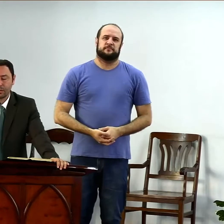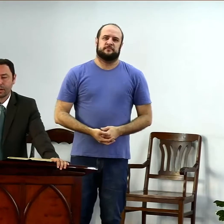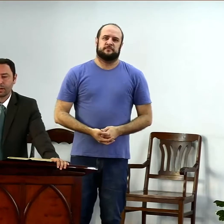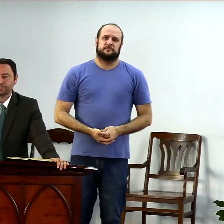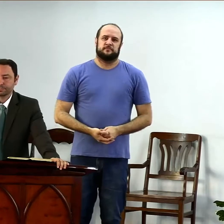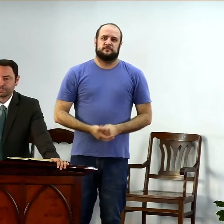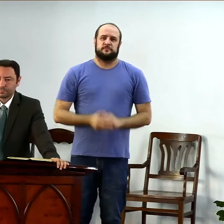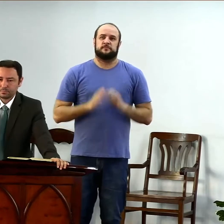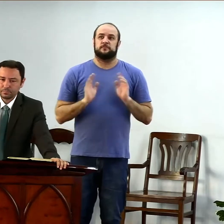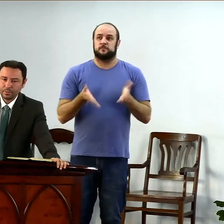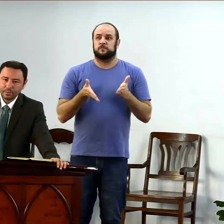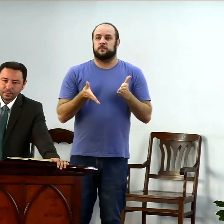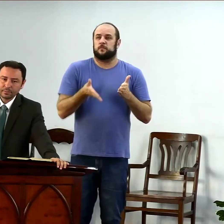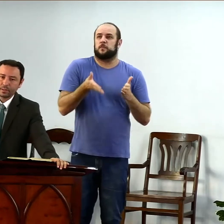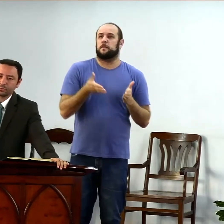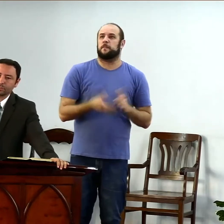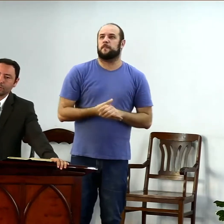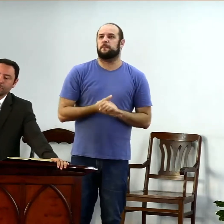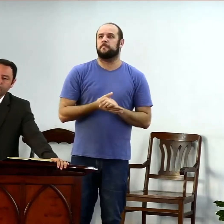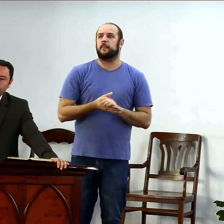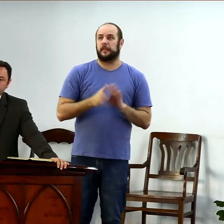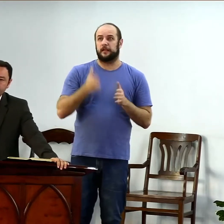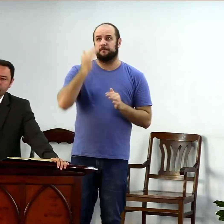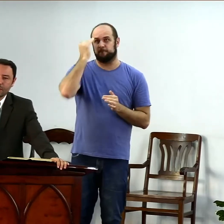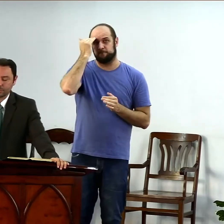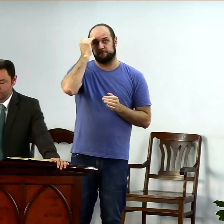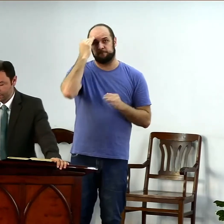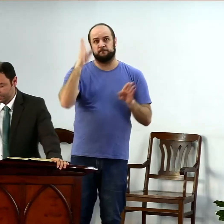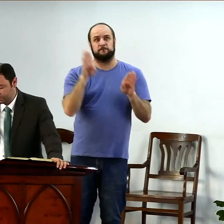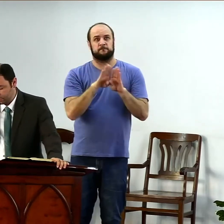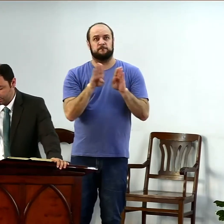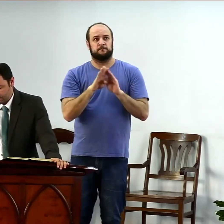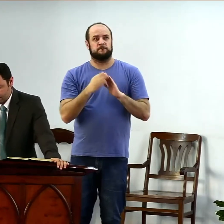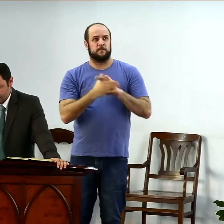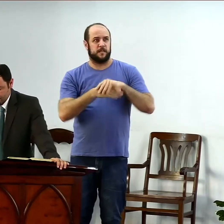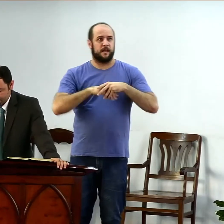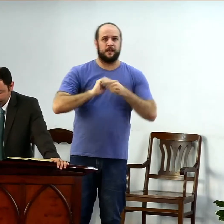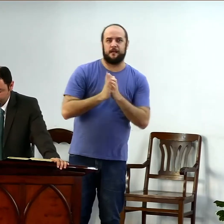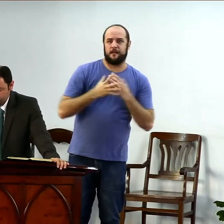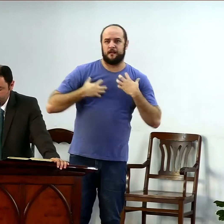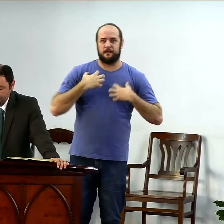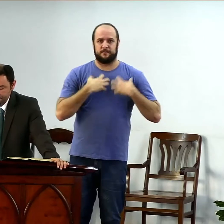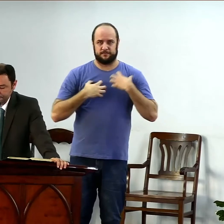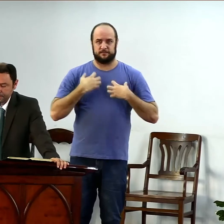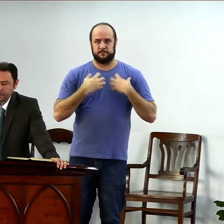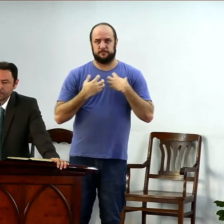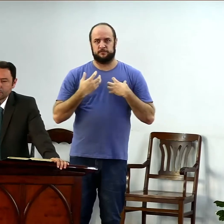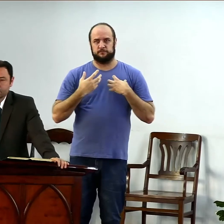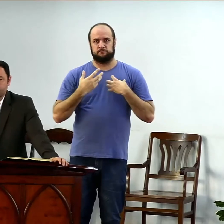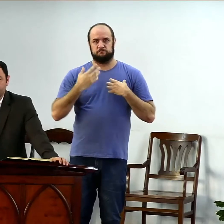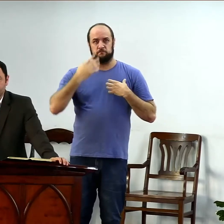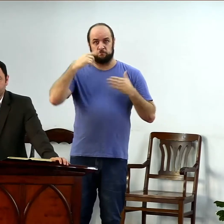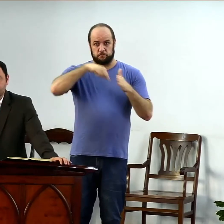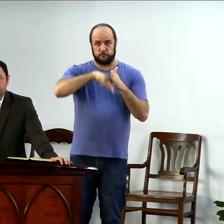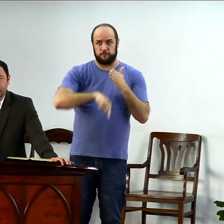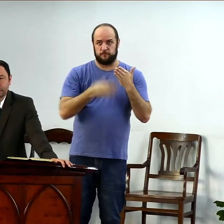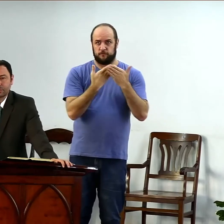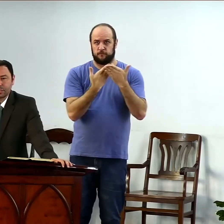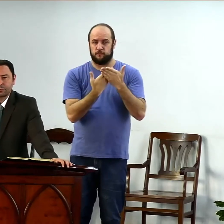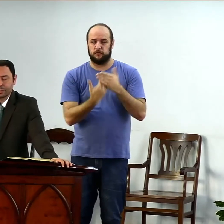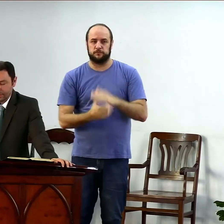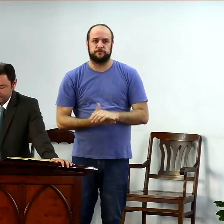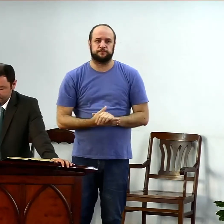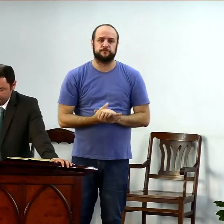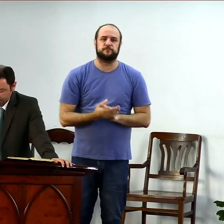E agora, entendendo também a ansiedade no âmbito técnico, nós podemos